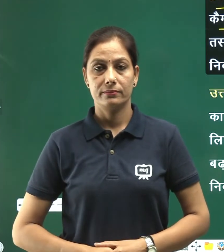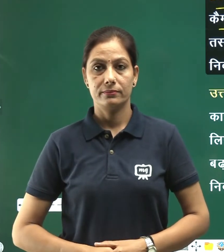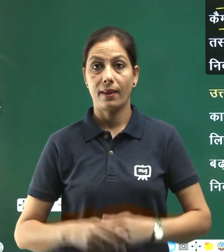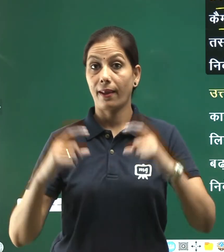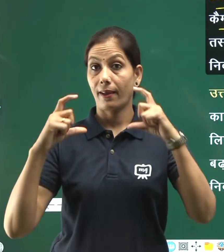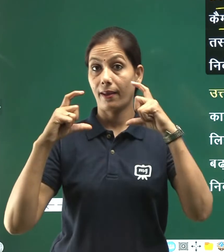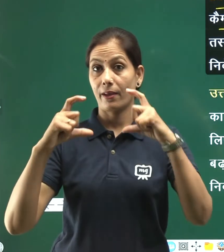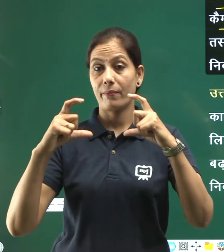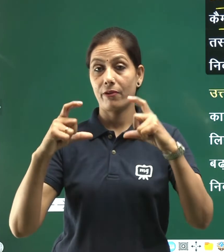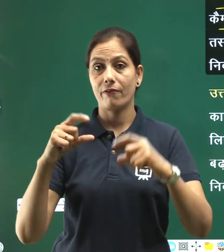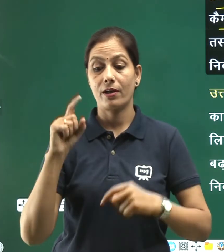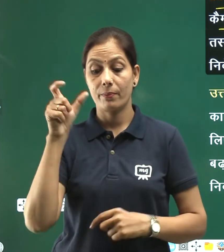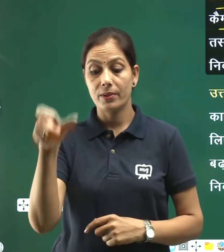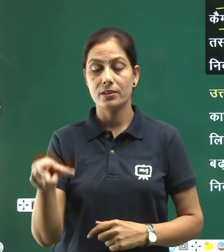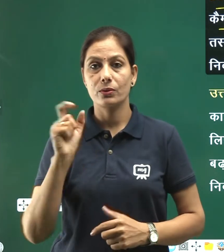कैमरे वाले को